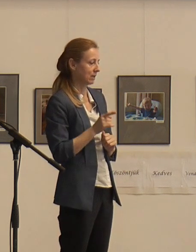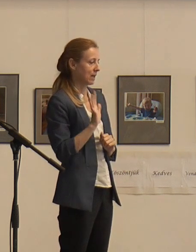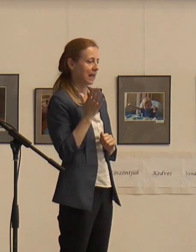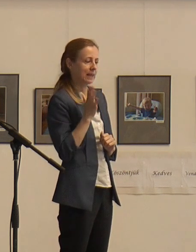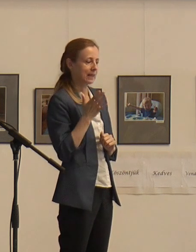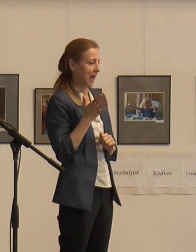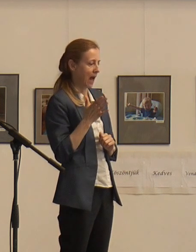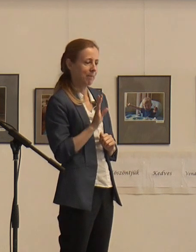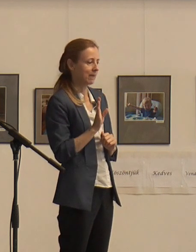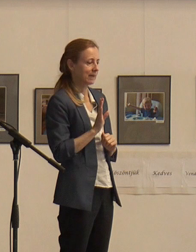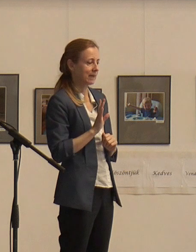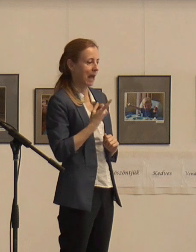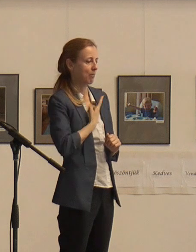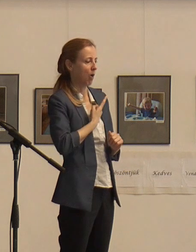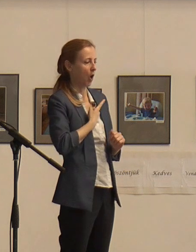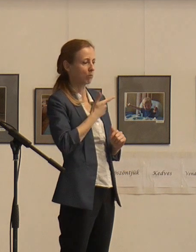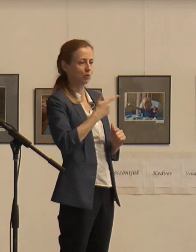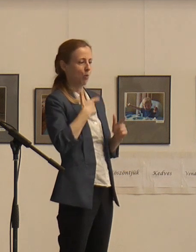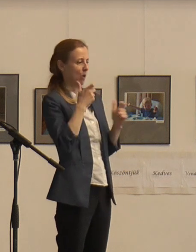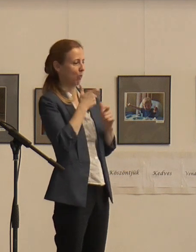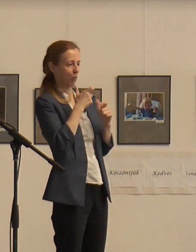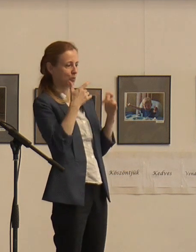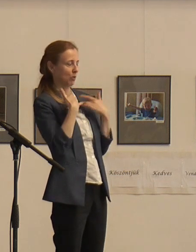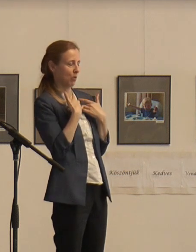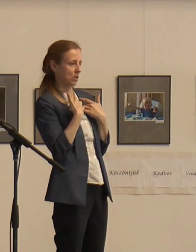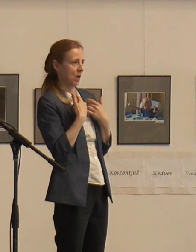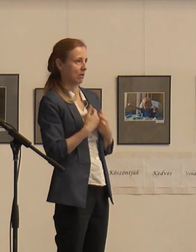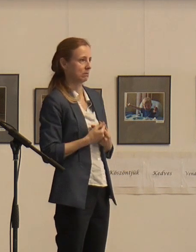Nem, hogy magamtól undorodjam.